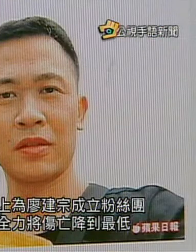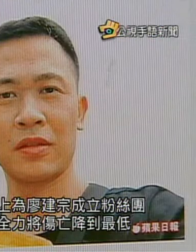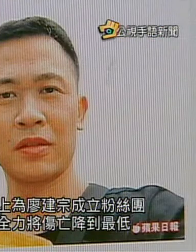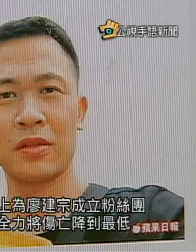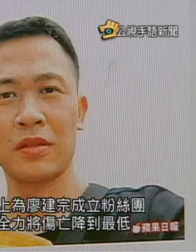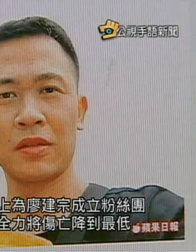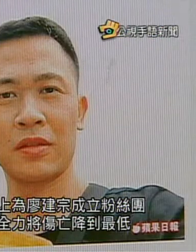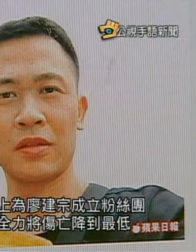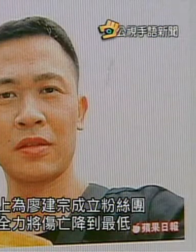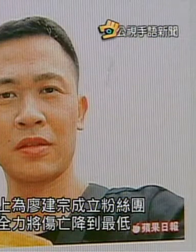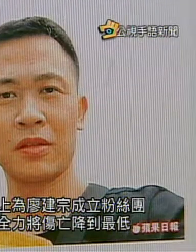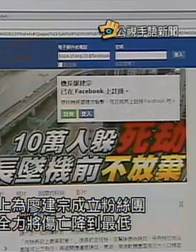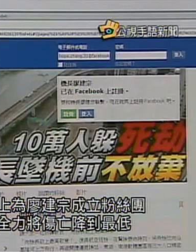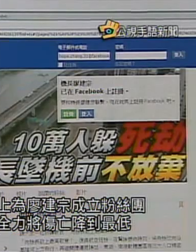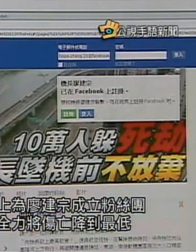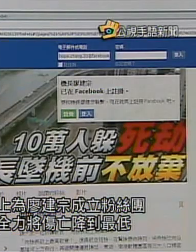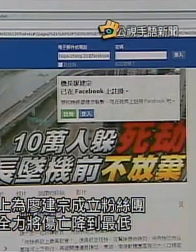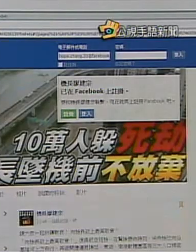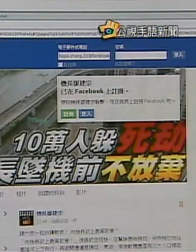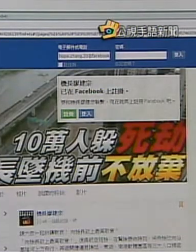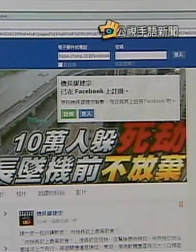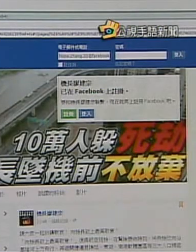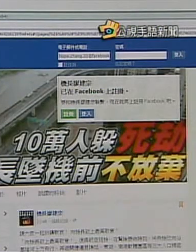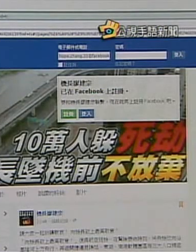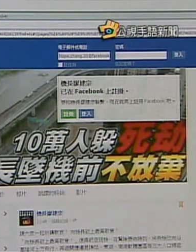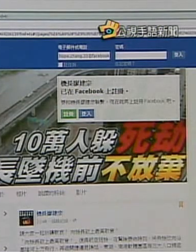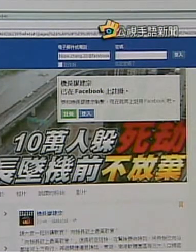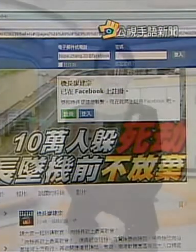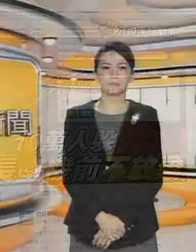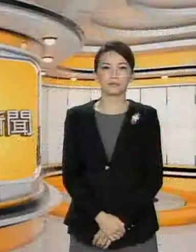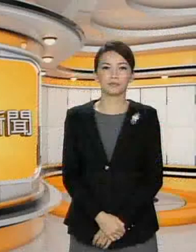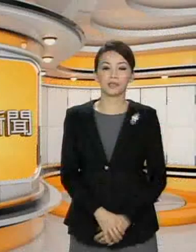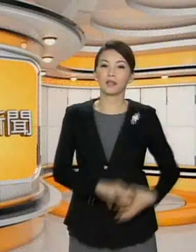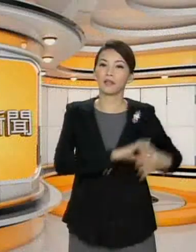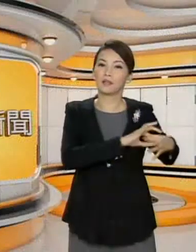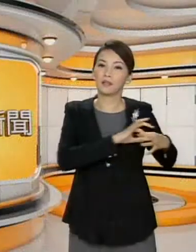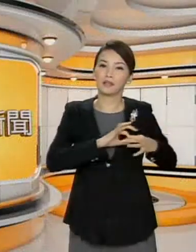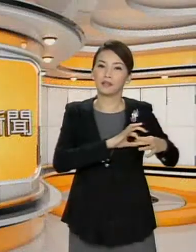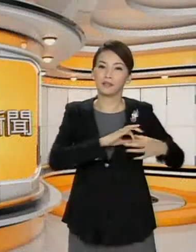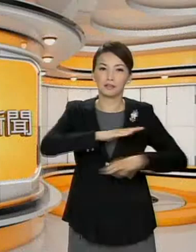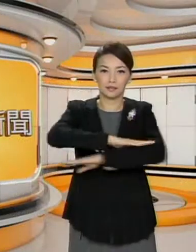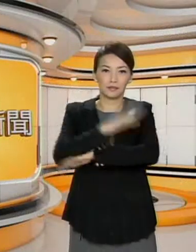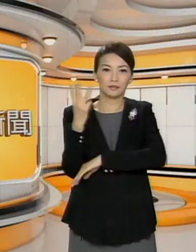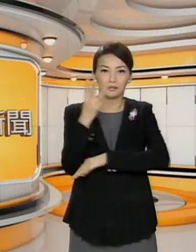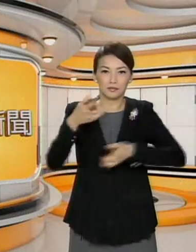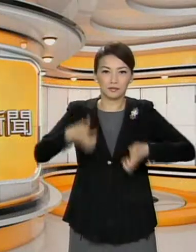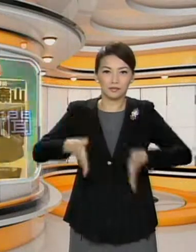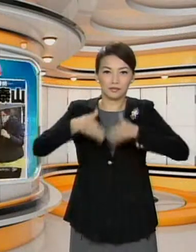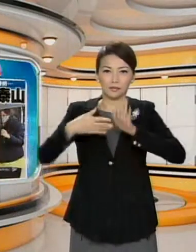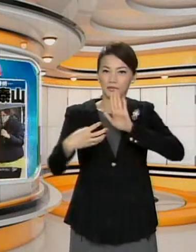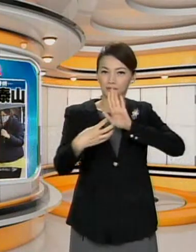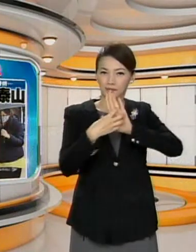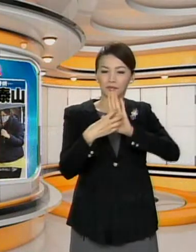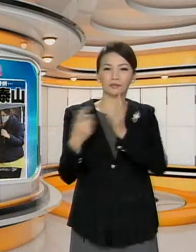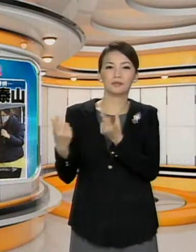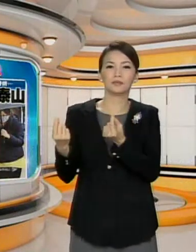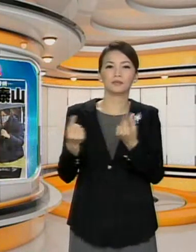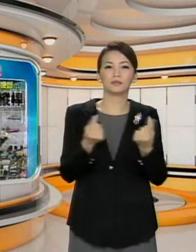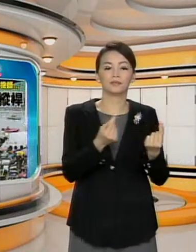力将伤亡降到最低。记者综合报道。 再来看到今天三大报的头条，一样都